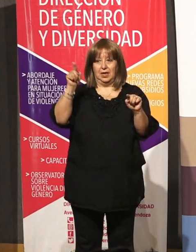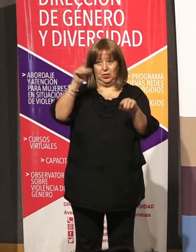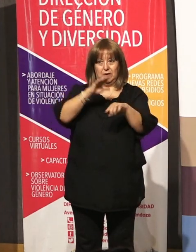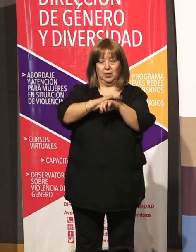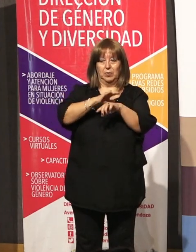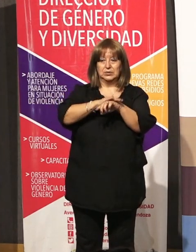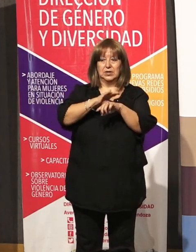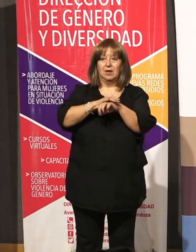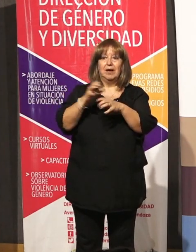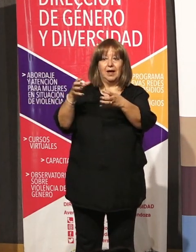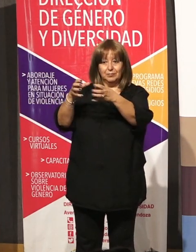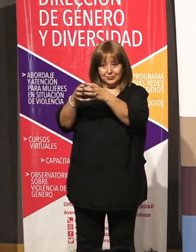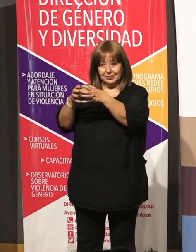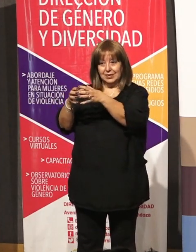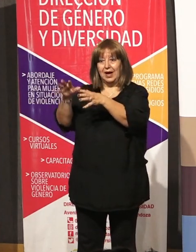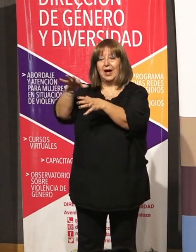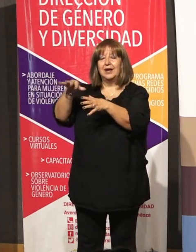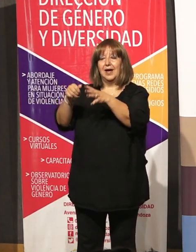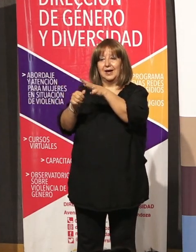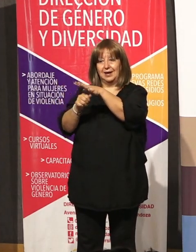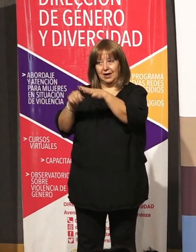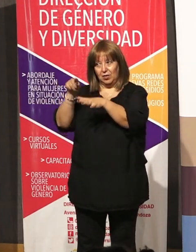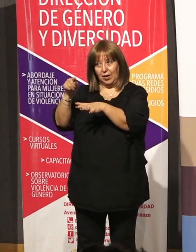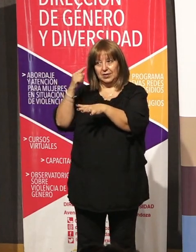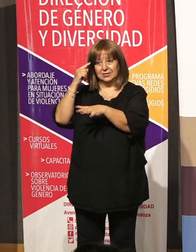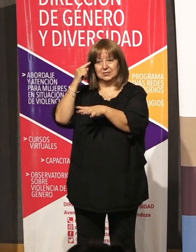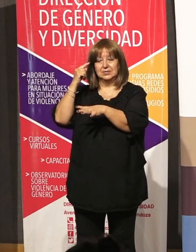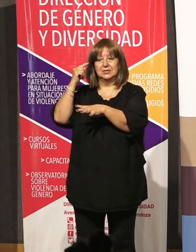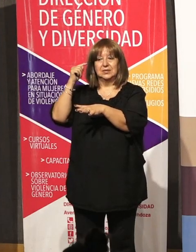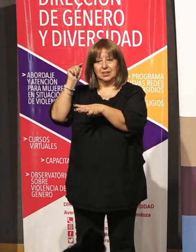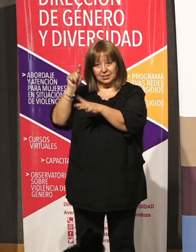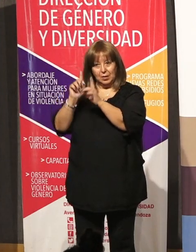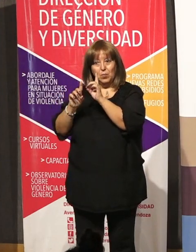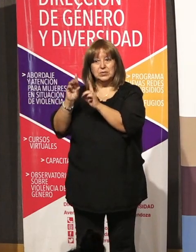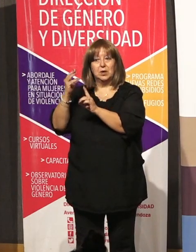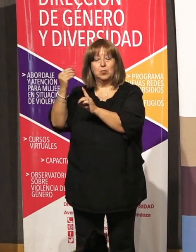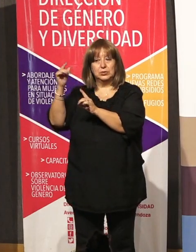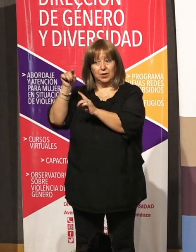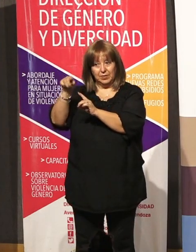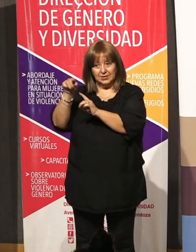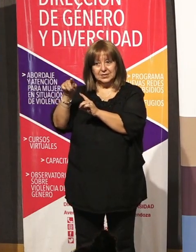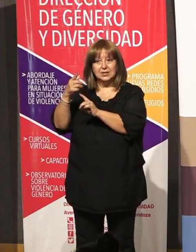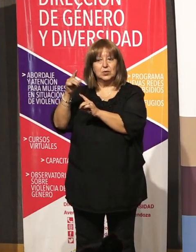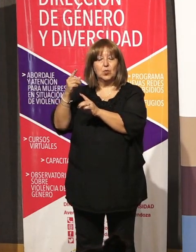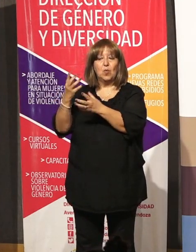municipios, donde están las áreas de género que trabajan la temática, y muchas veces si el área